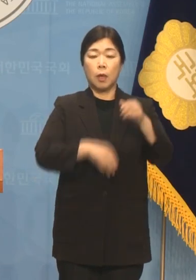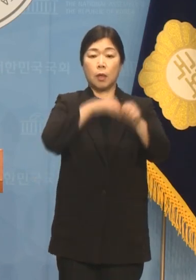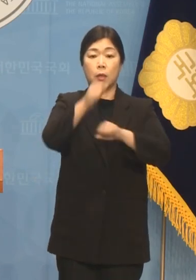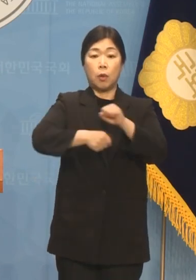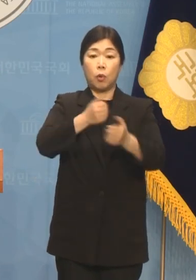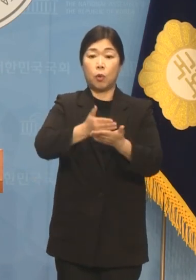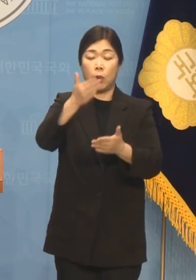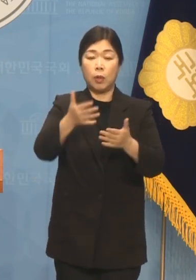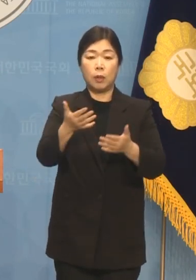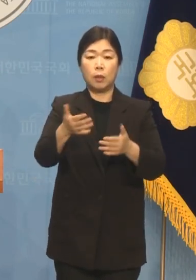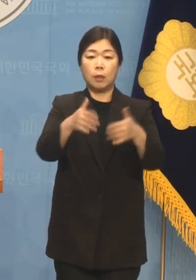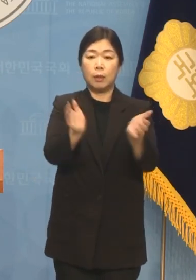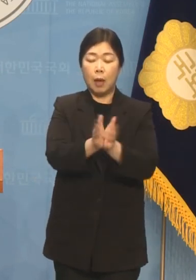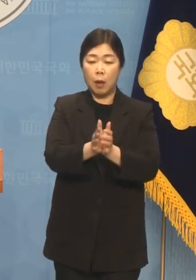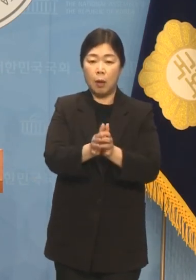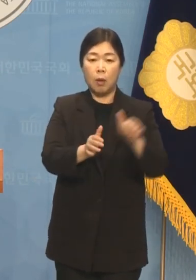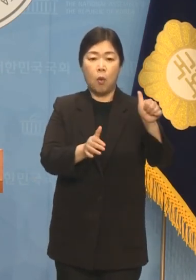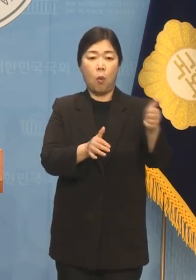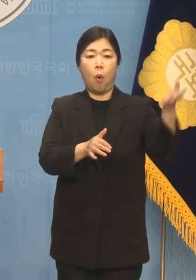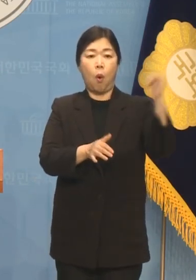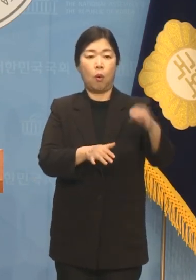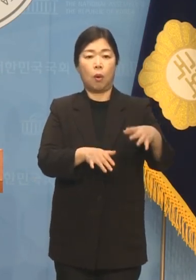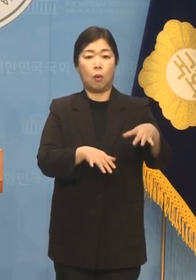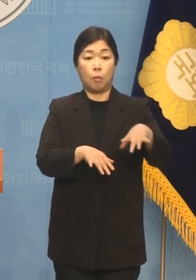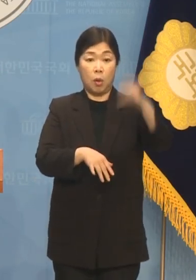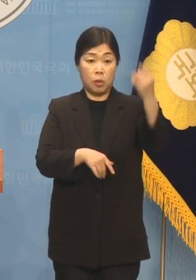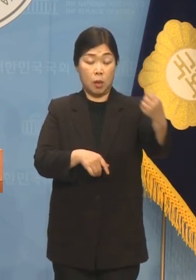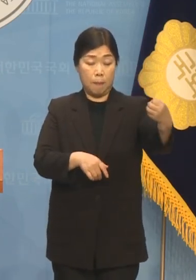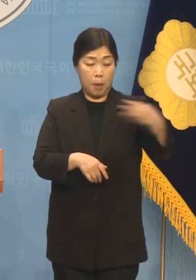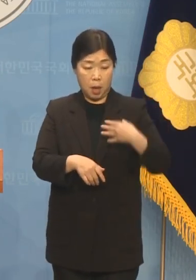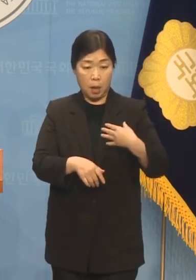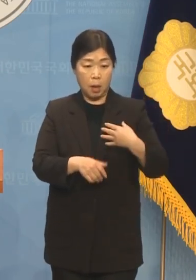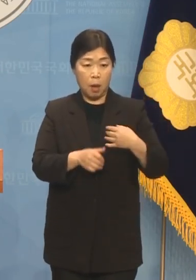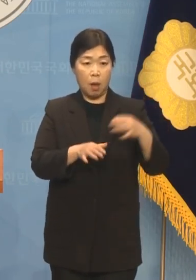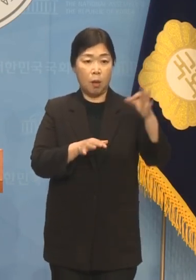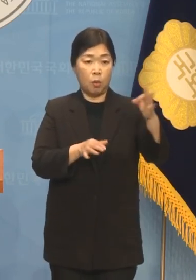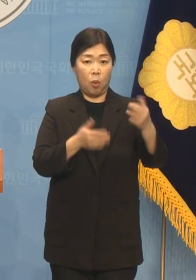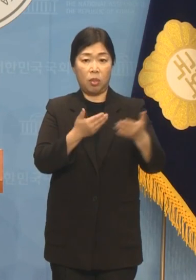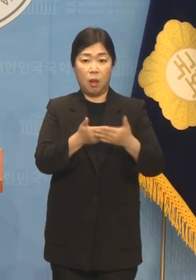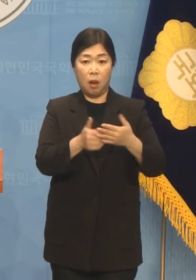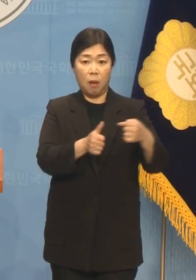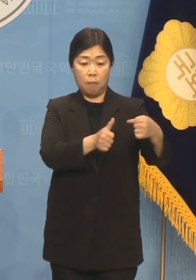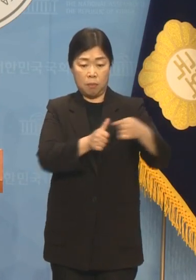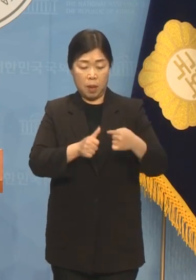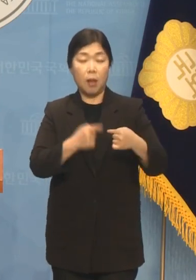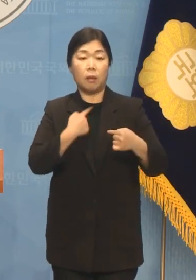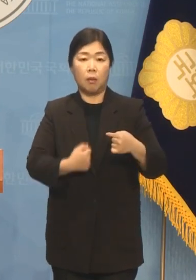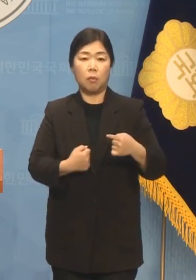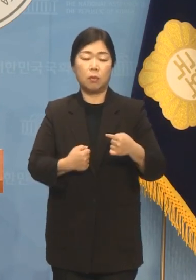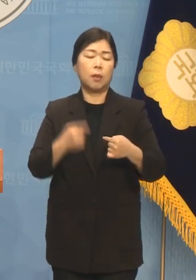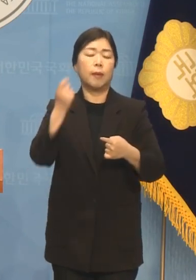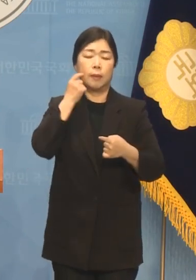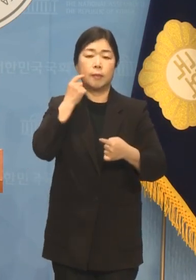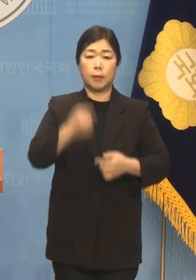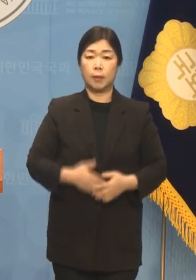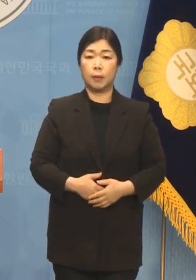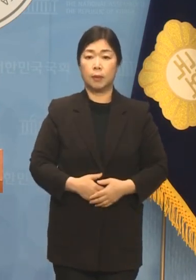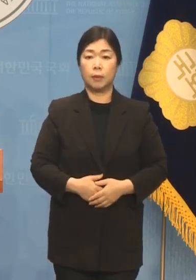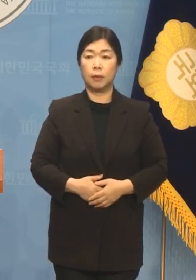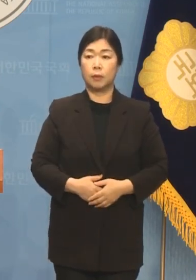자유통일당이 5억 원을 먼저 요구하였다는 내용 역시 전부 허위입니다. 대부업자 이모 씨는 그날